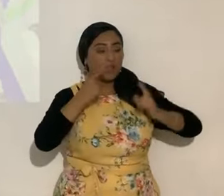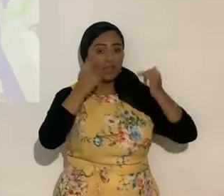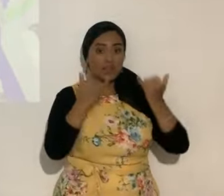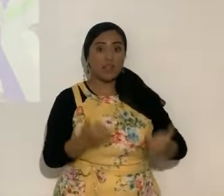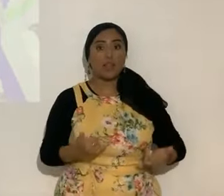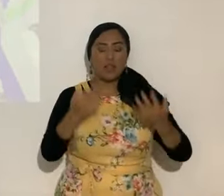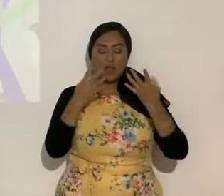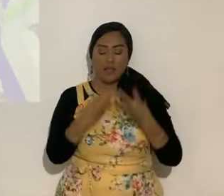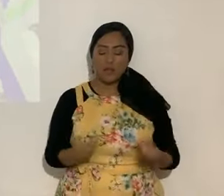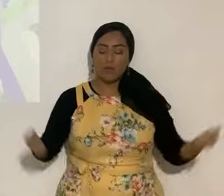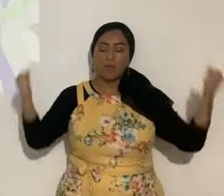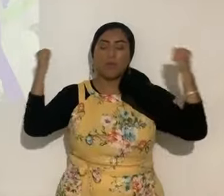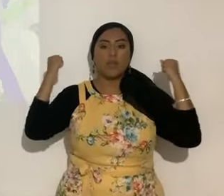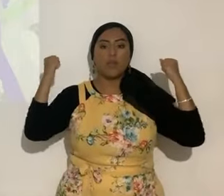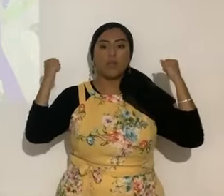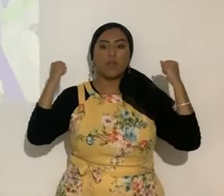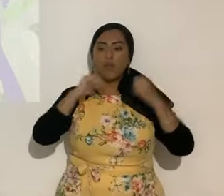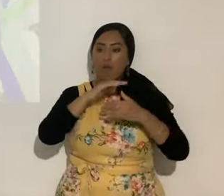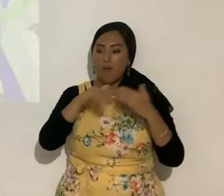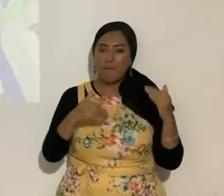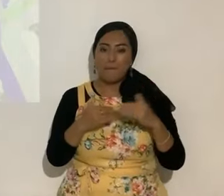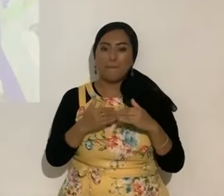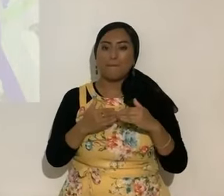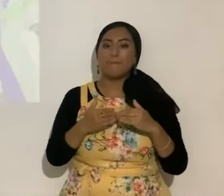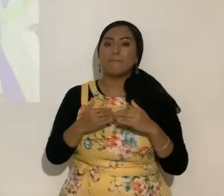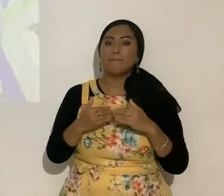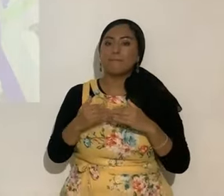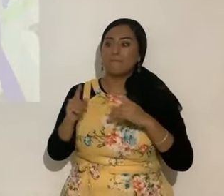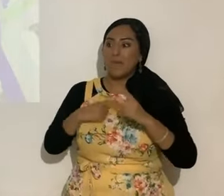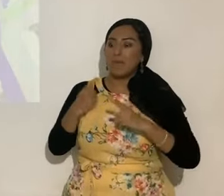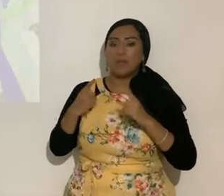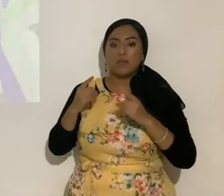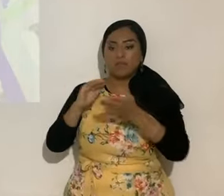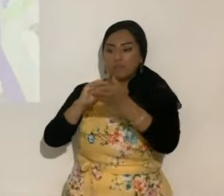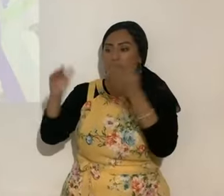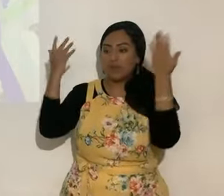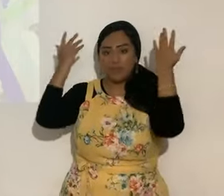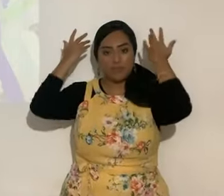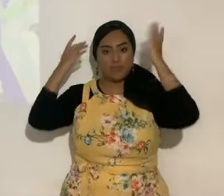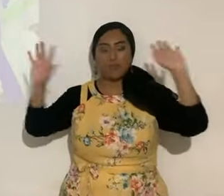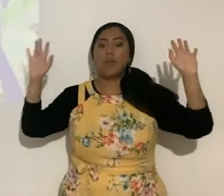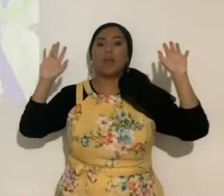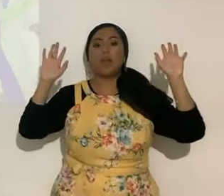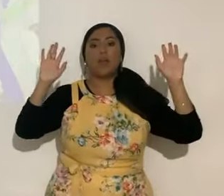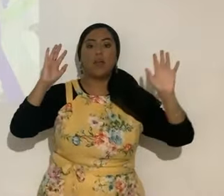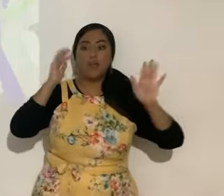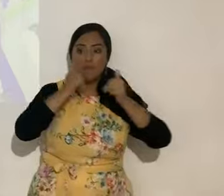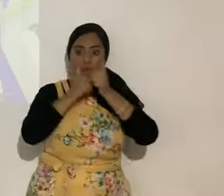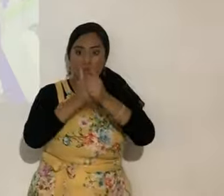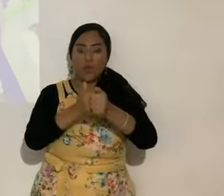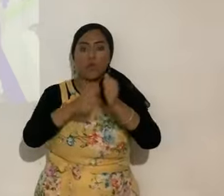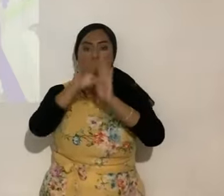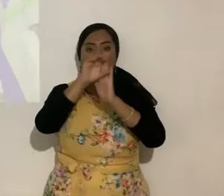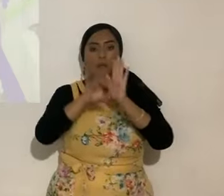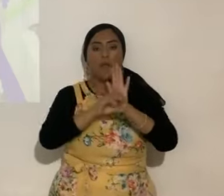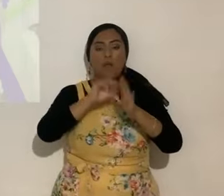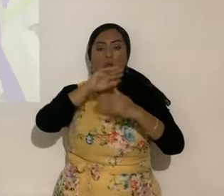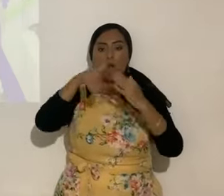sanado, que todas las ofensas las perdonaste, porque si no, entonces no estamos siguiendo los mandamientos del Todopoderoso Yahshua.